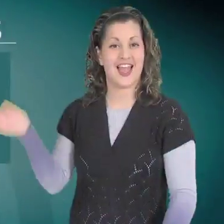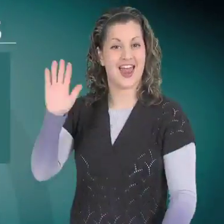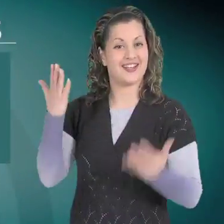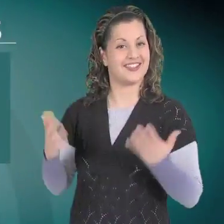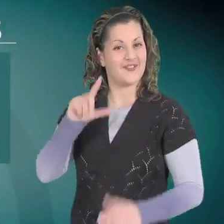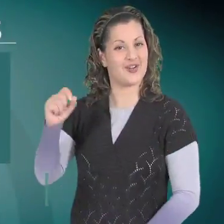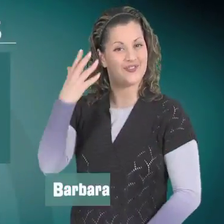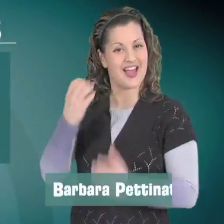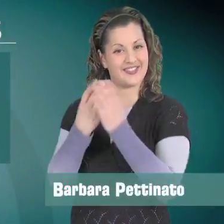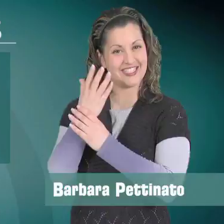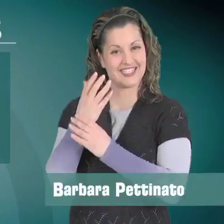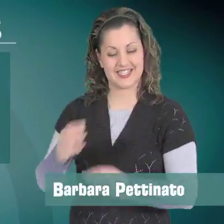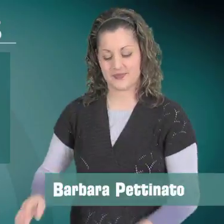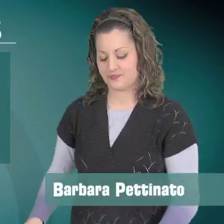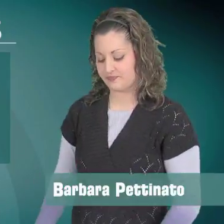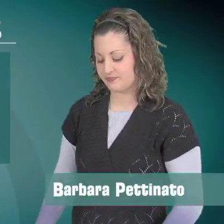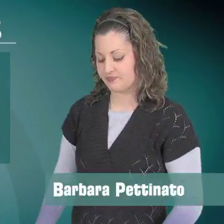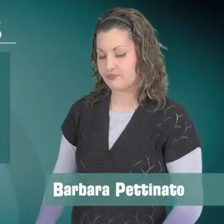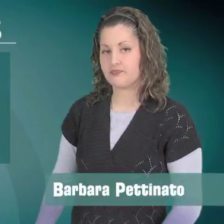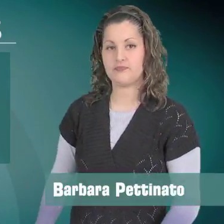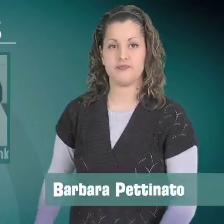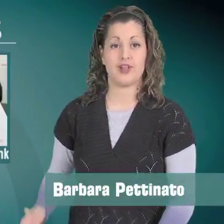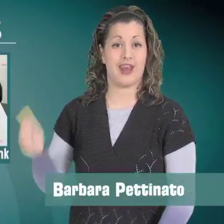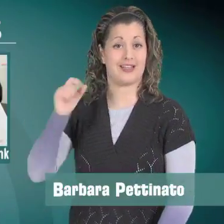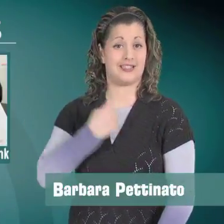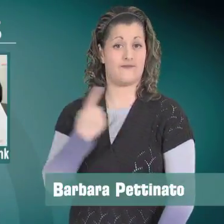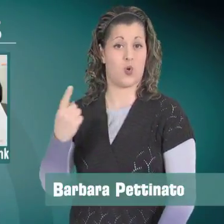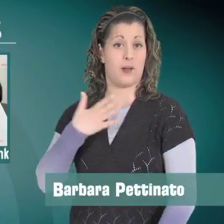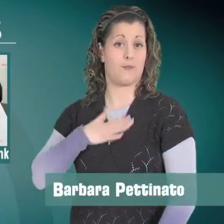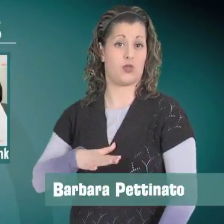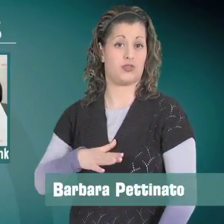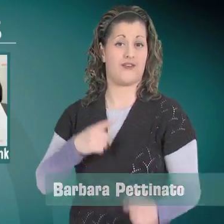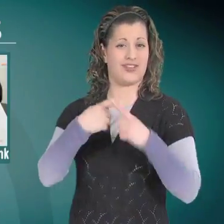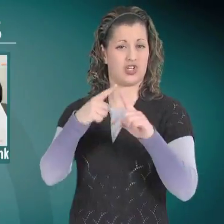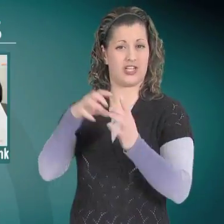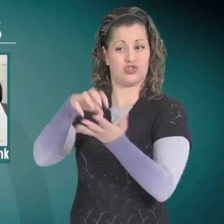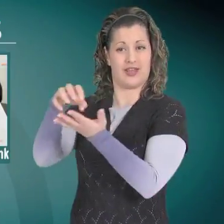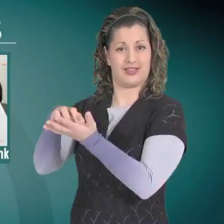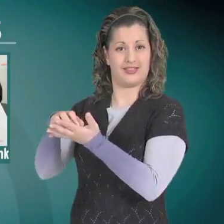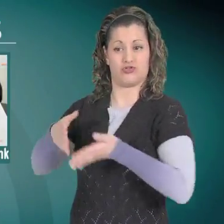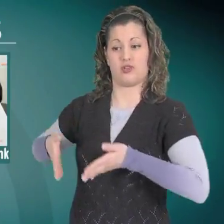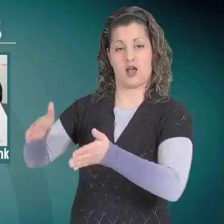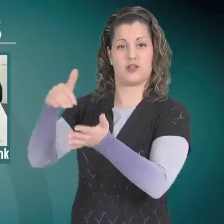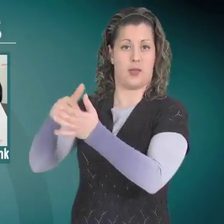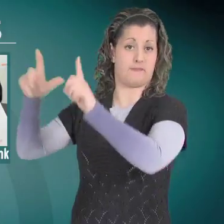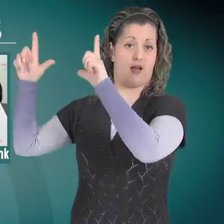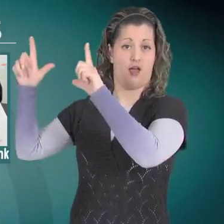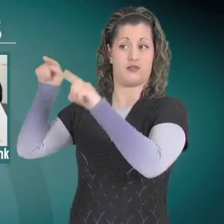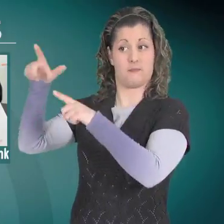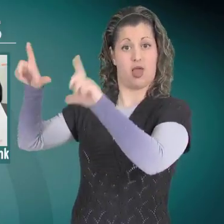willkommen zur focus 5 news seit montag letzter woche hängen in verschiedenen städten an den straßen plakate mit